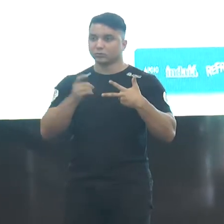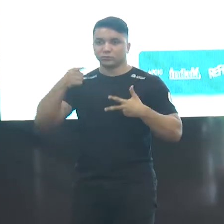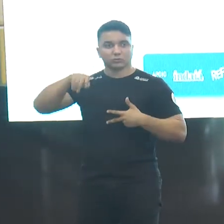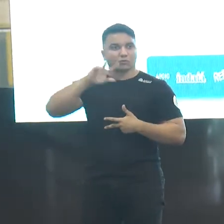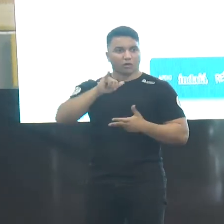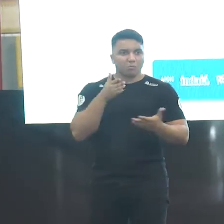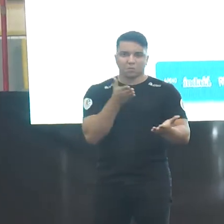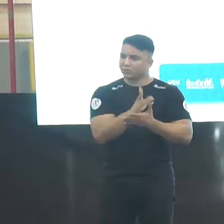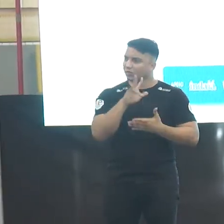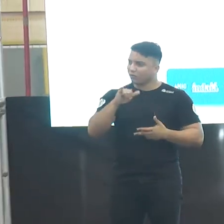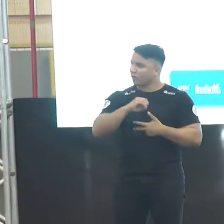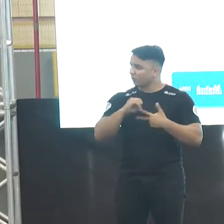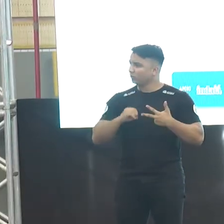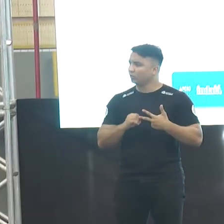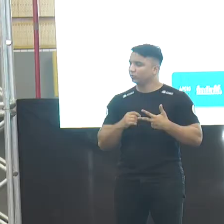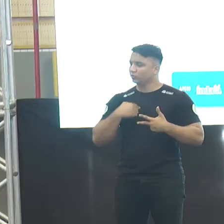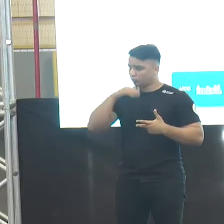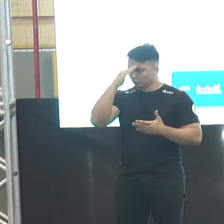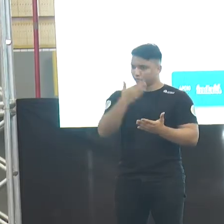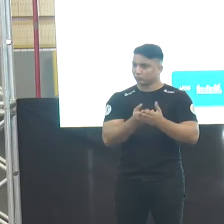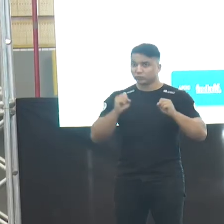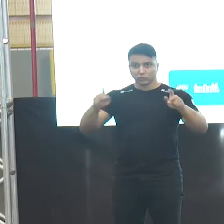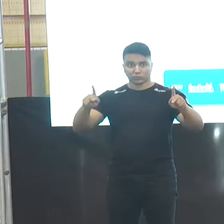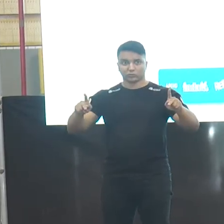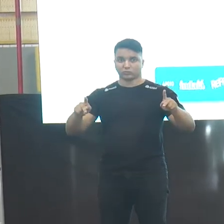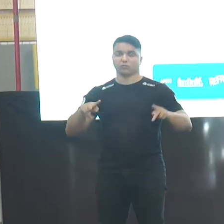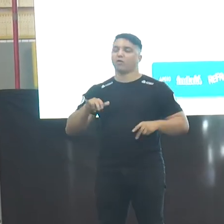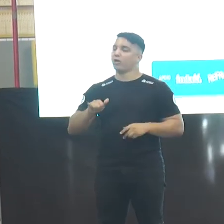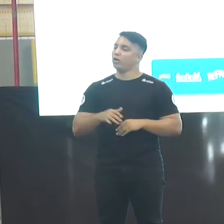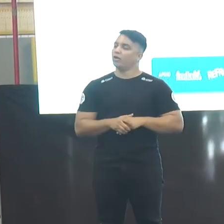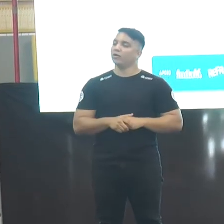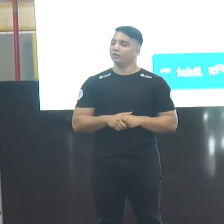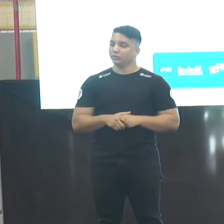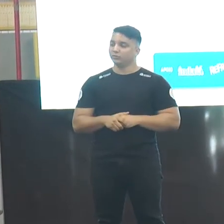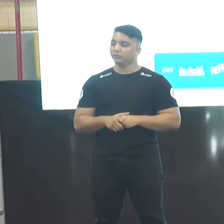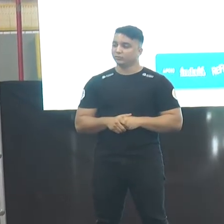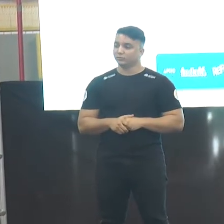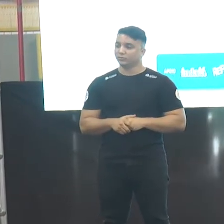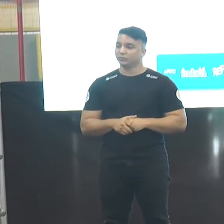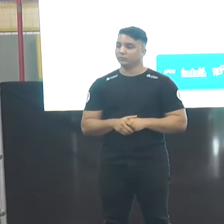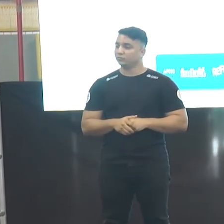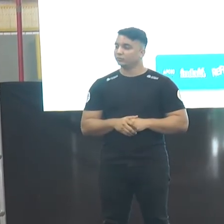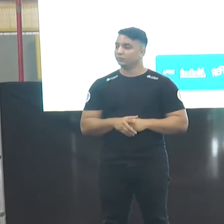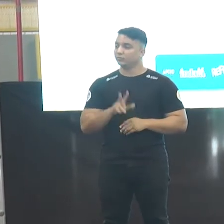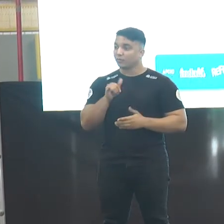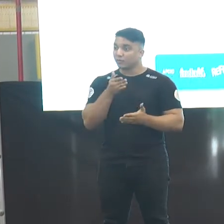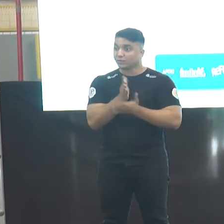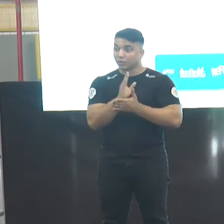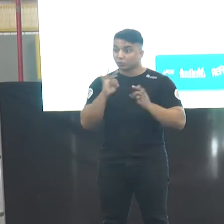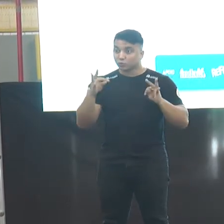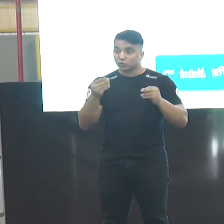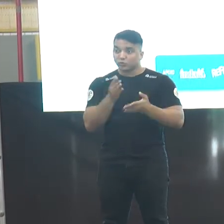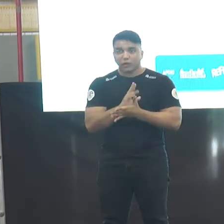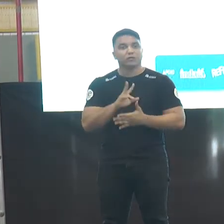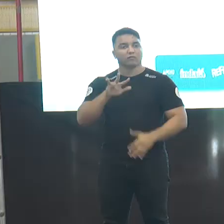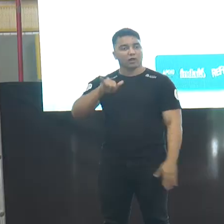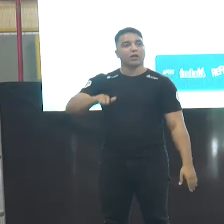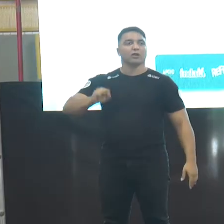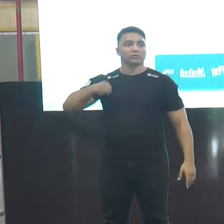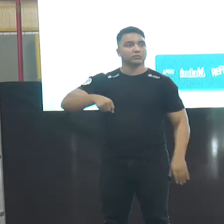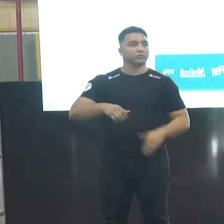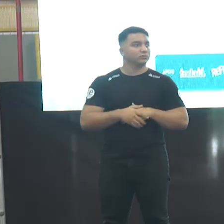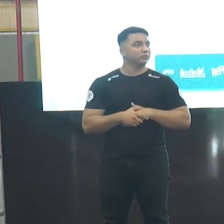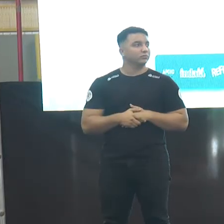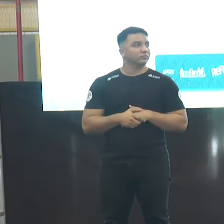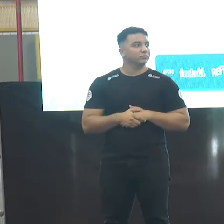que está aqui toda vai passar, não vai? Eu quero só ouvir, vai passar, não vai aqui?